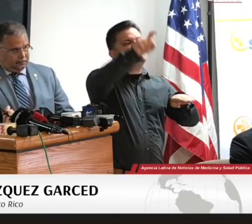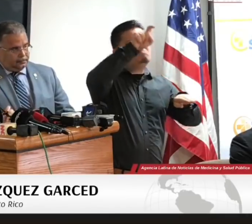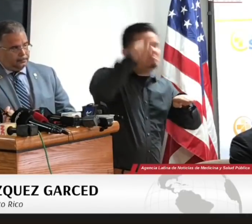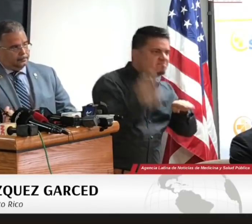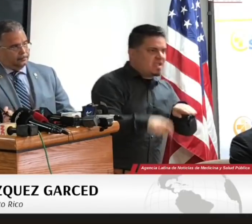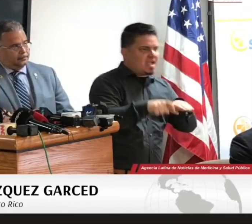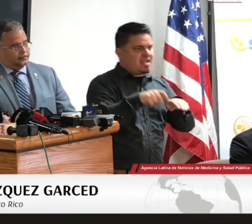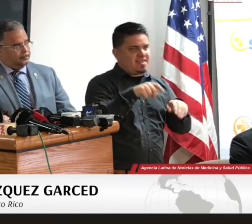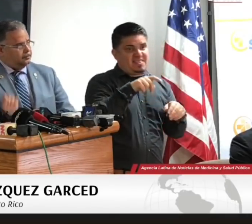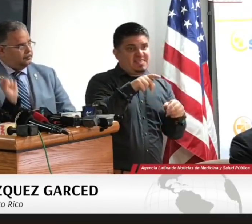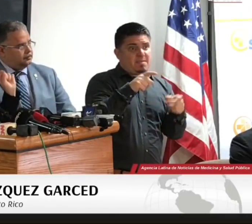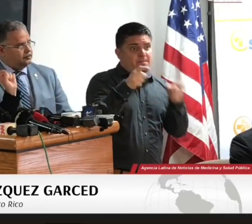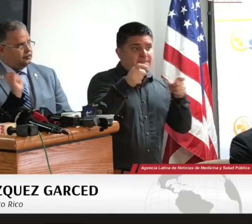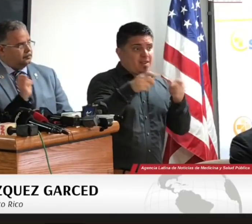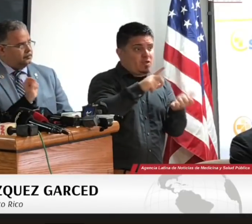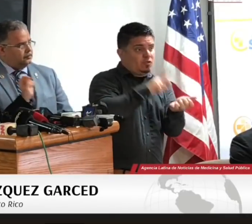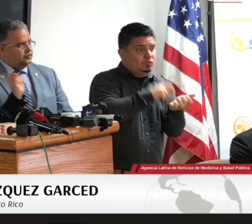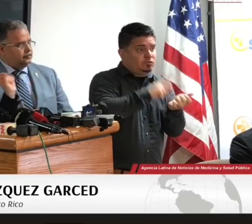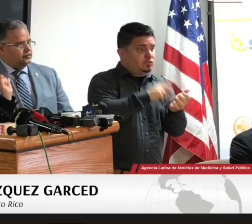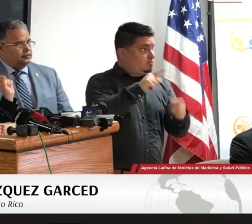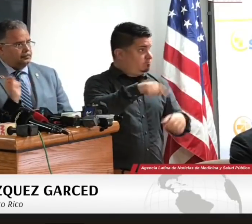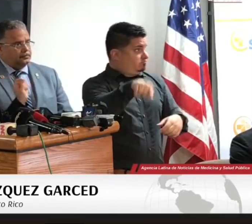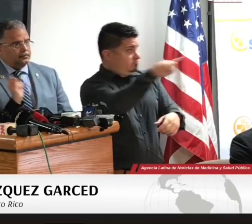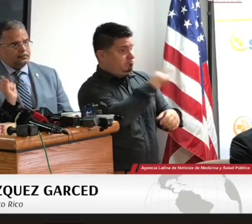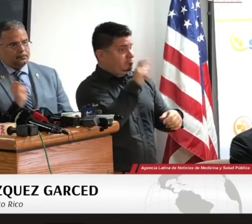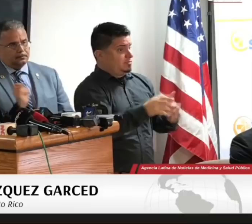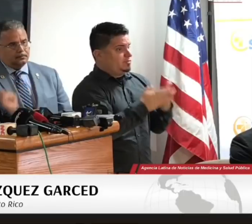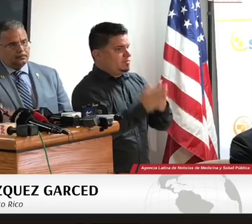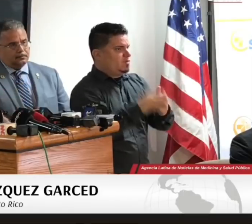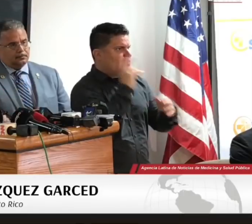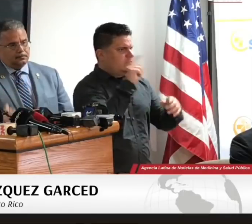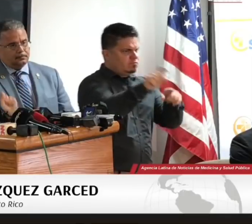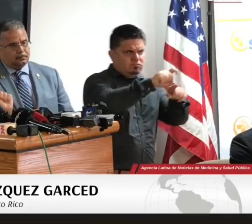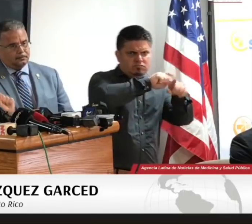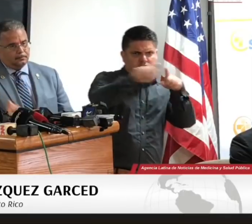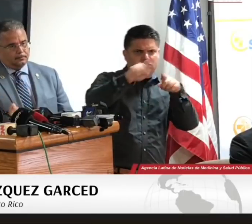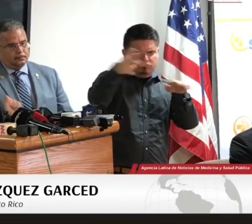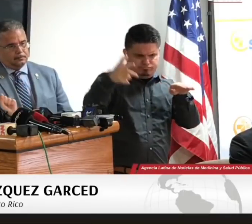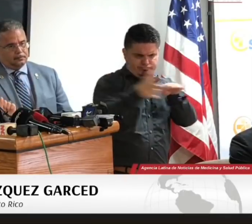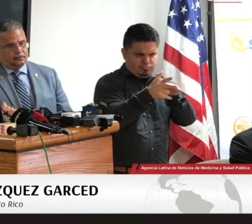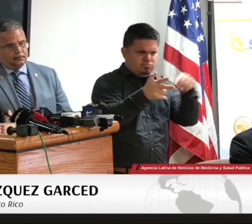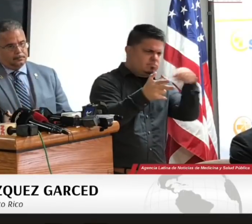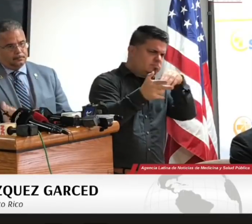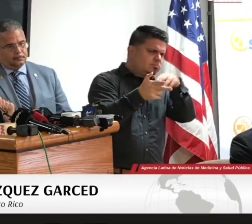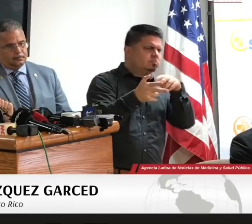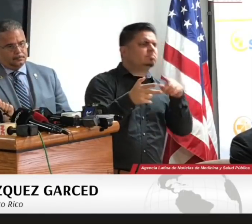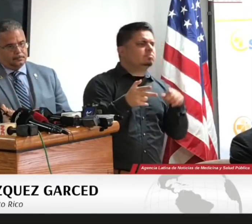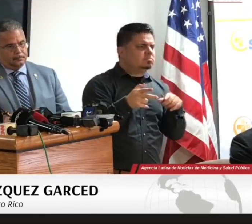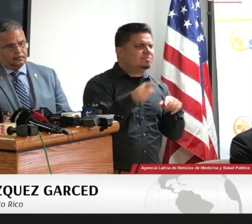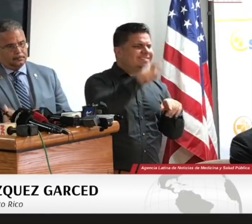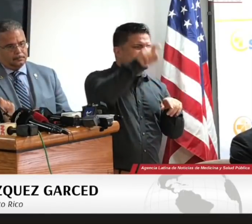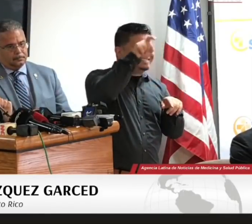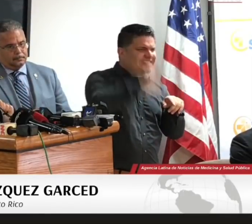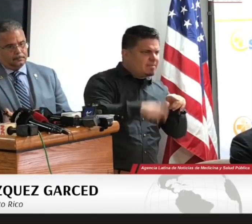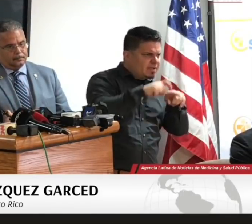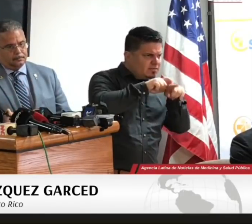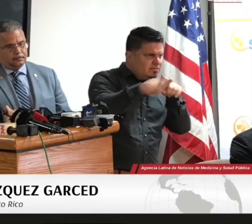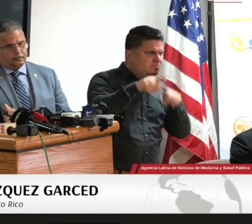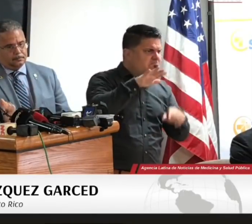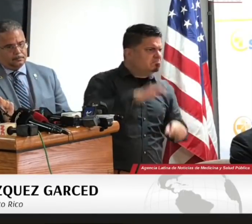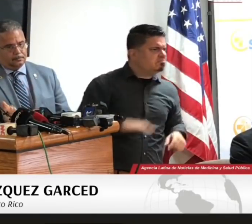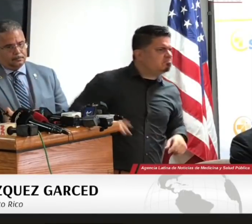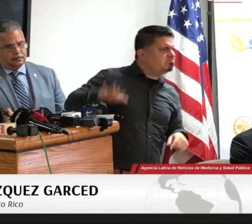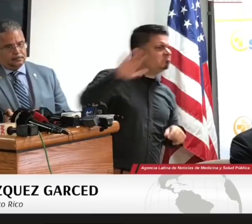del barco certificarle al director de puertos que en esa embarcación no hay nadie con